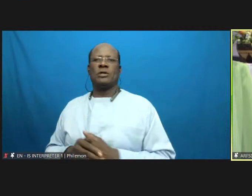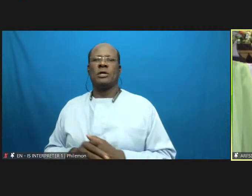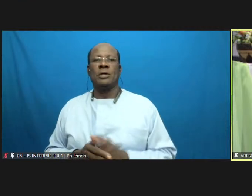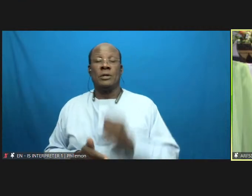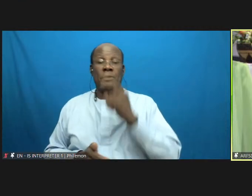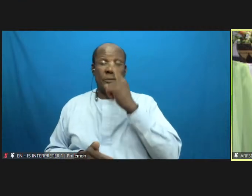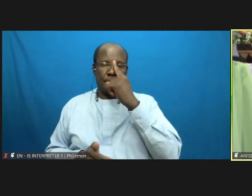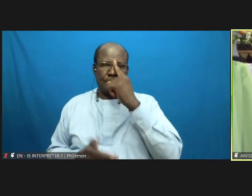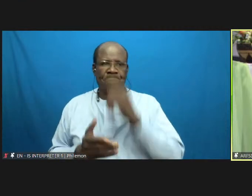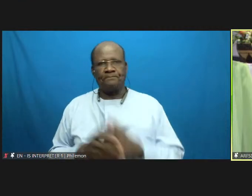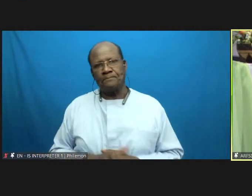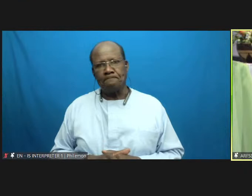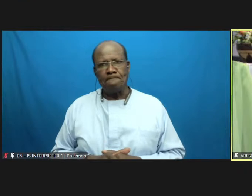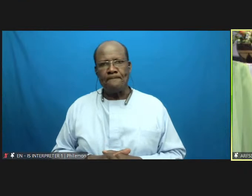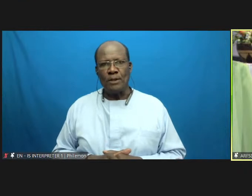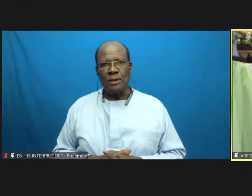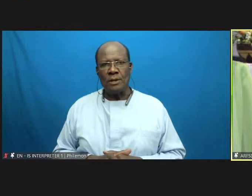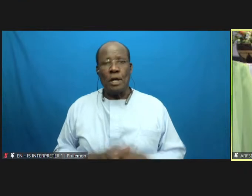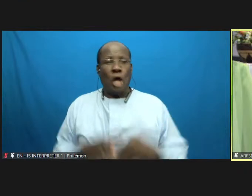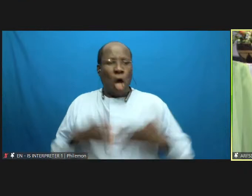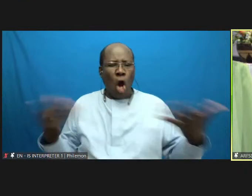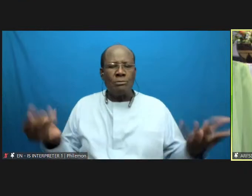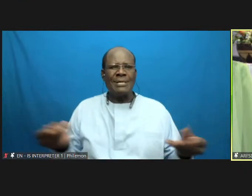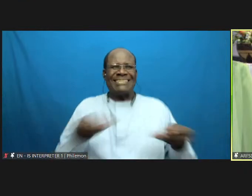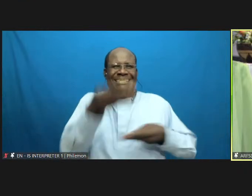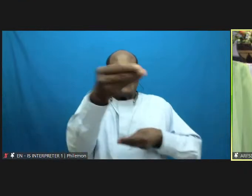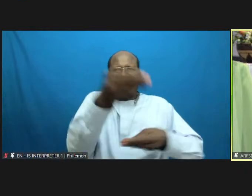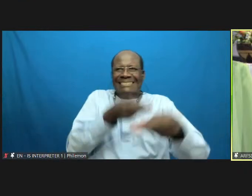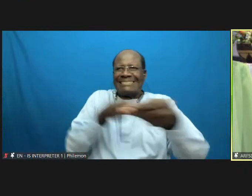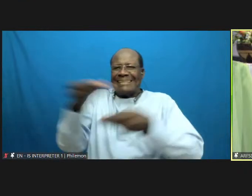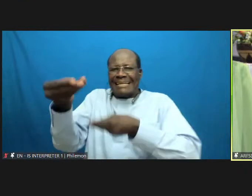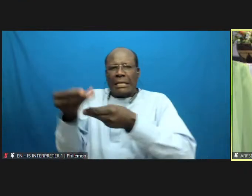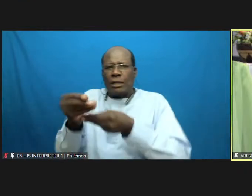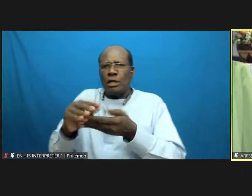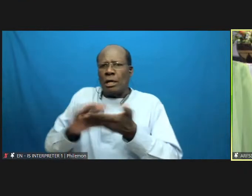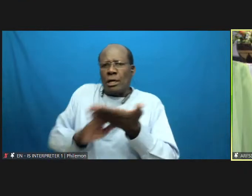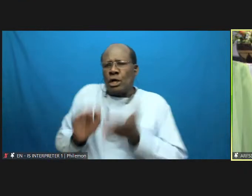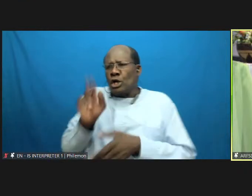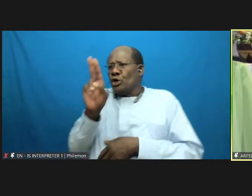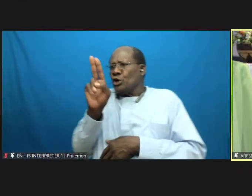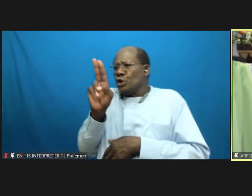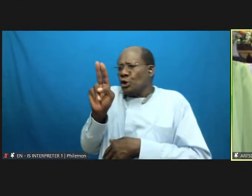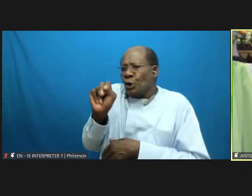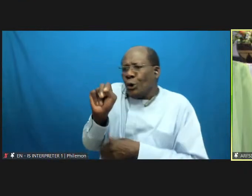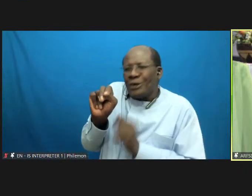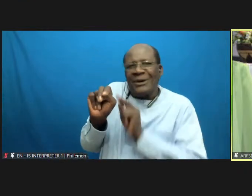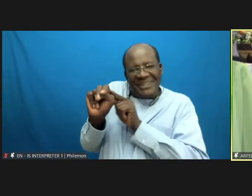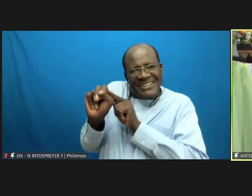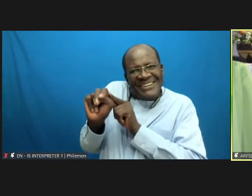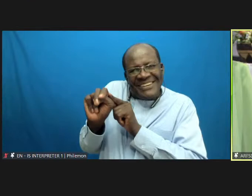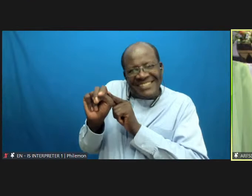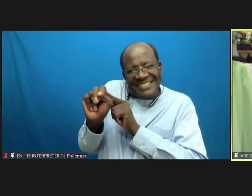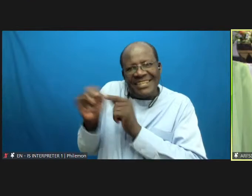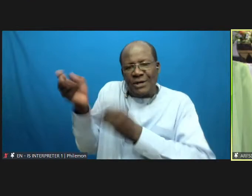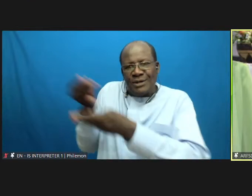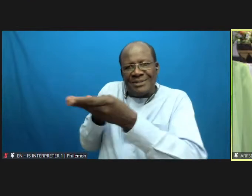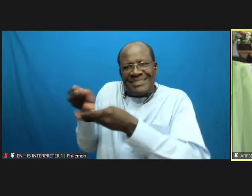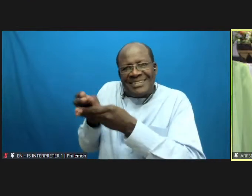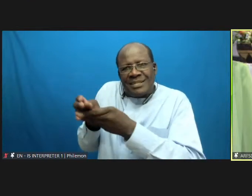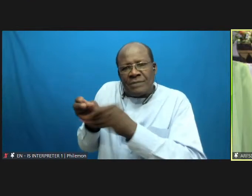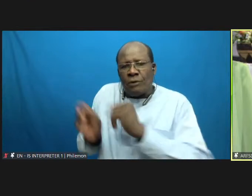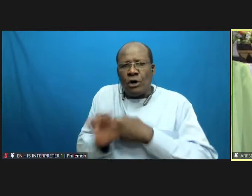pays à collecter les recettes. 3. Profiter de la dimension économique de la migration, le